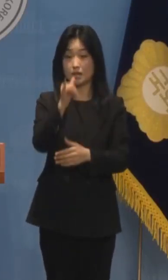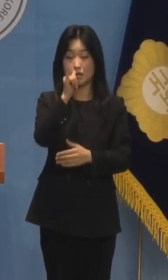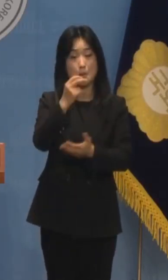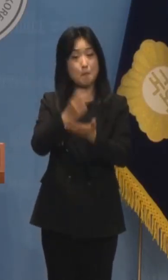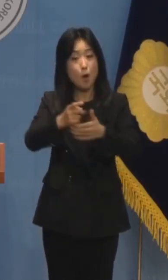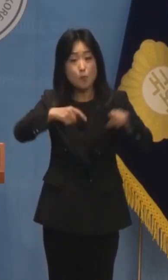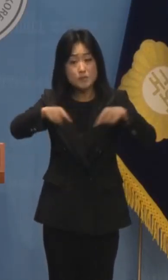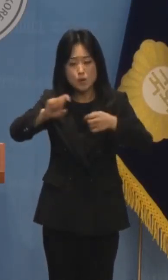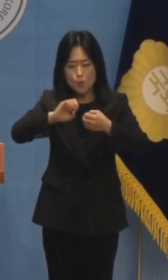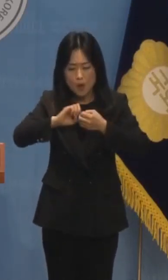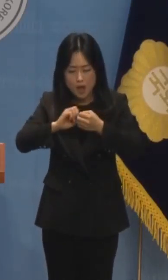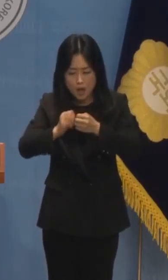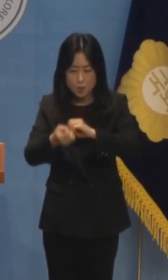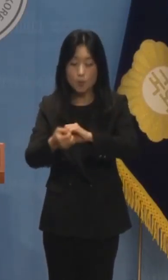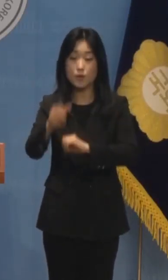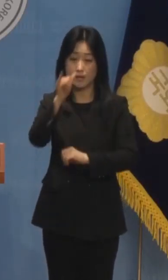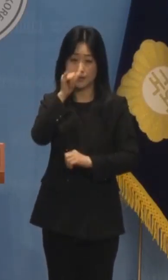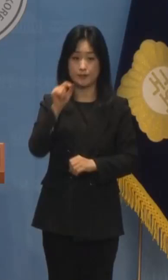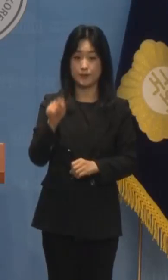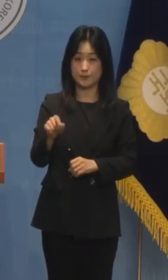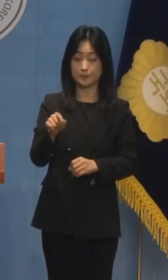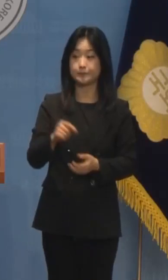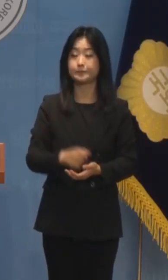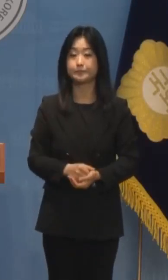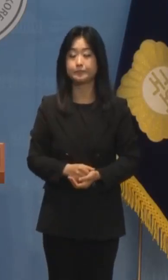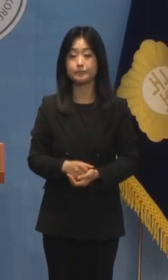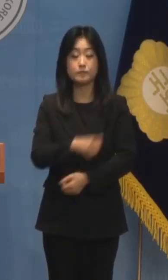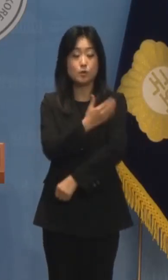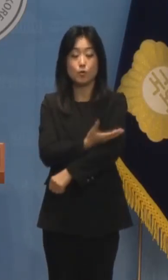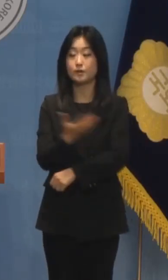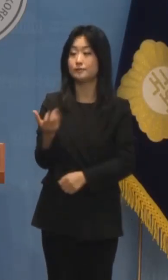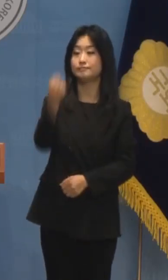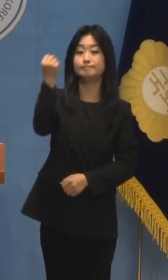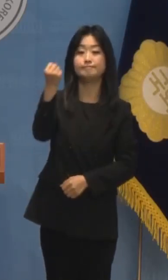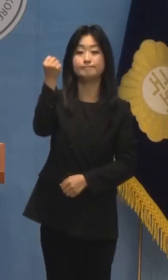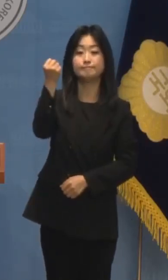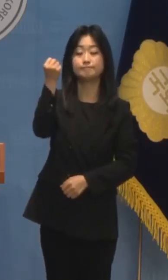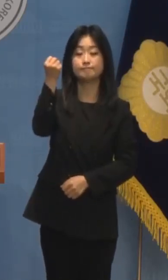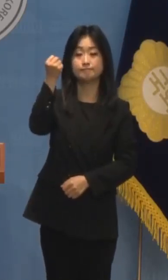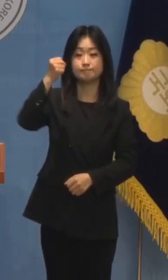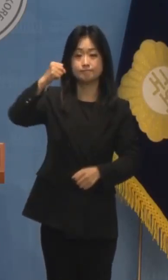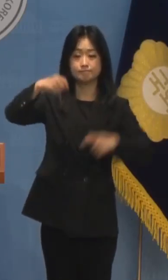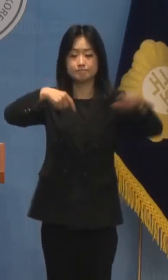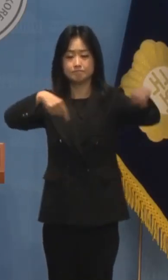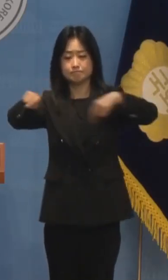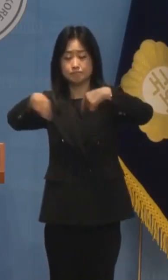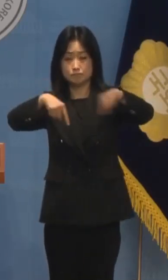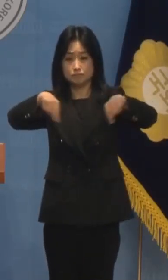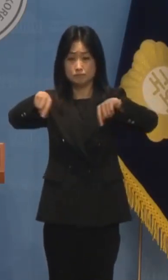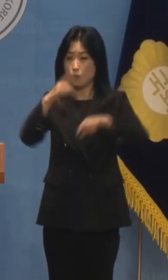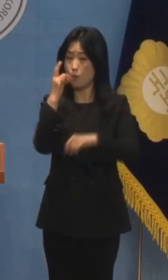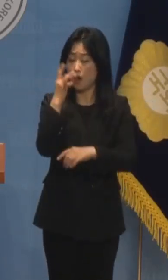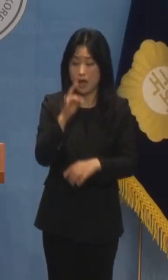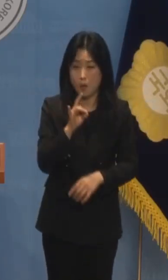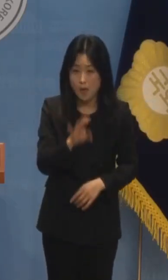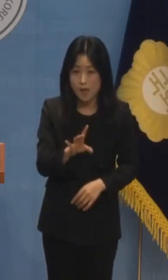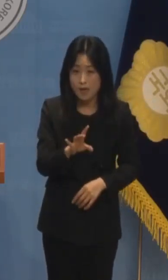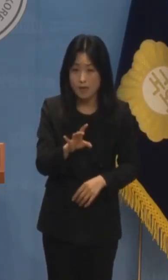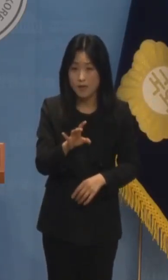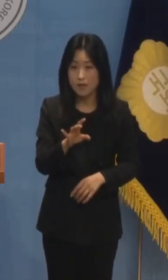법치주의의 왜곡을 불러왔다는 점입니다. 권력에 의한 자의적인 통치를 배제해야 한다는